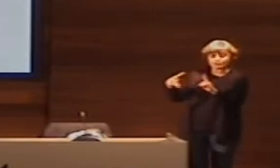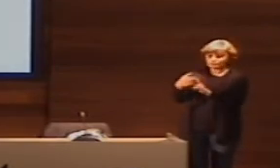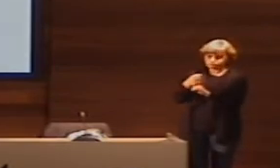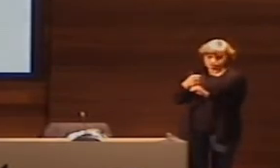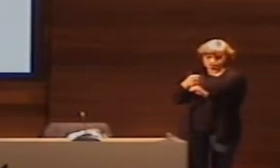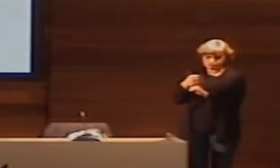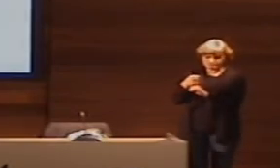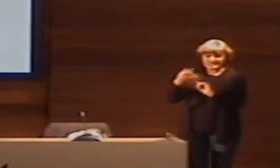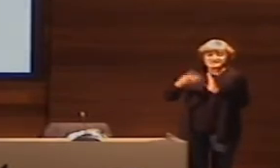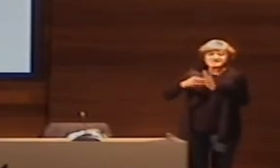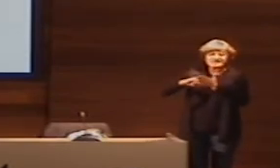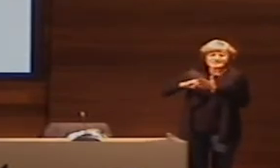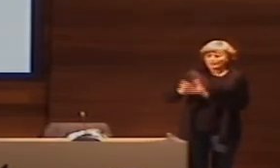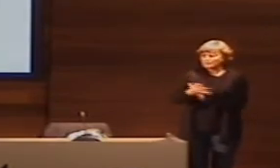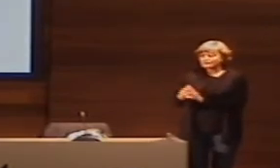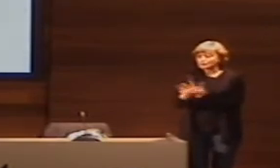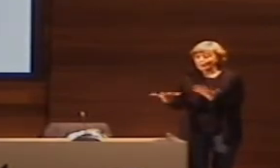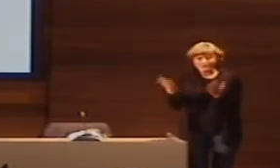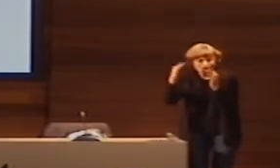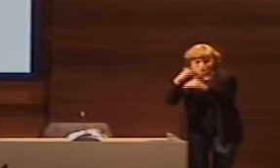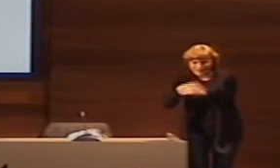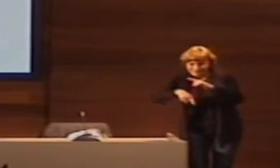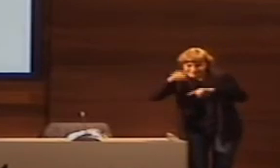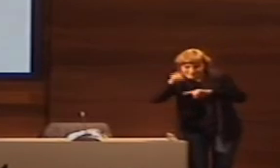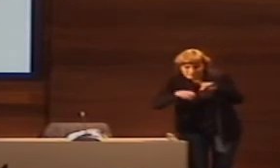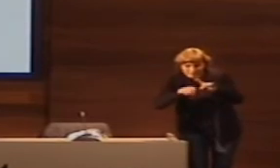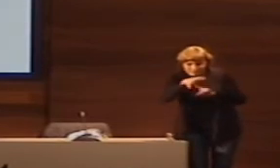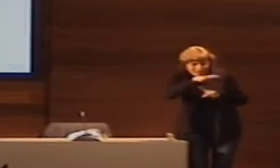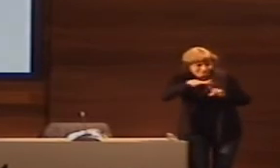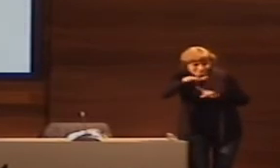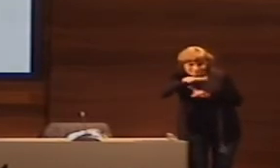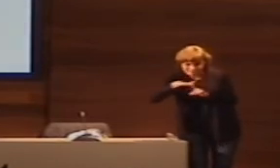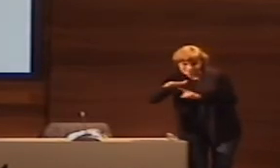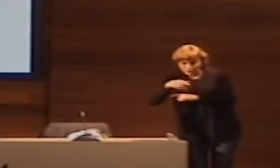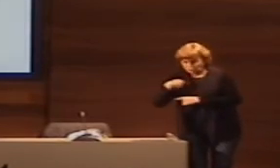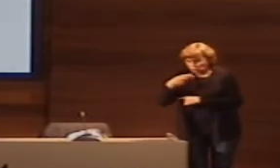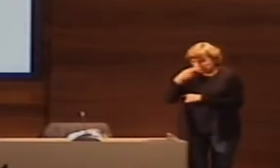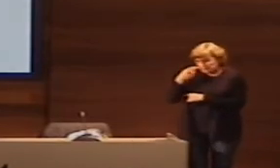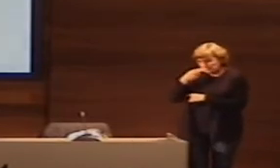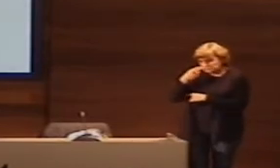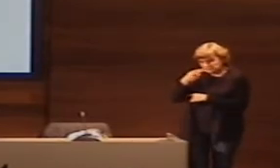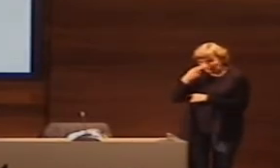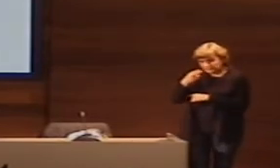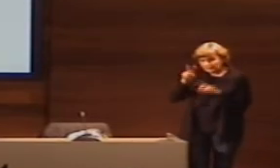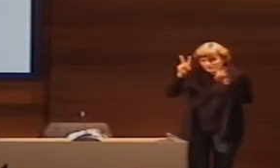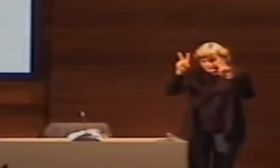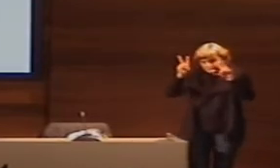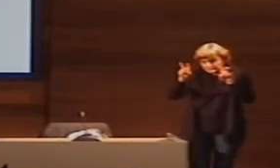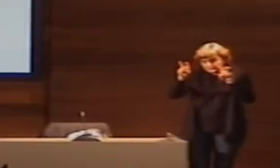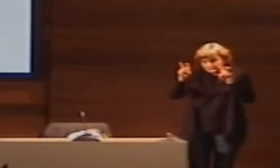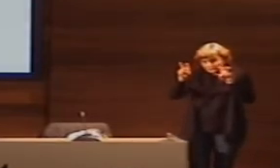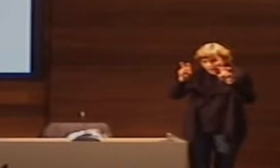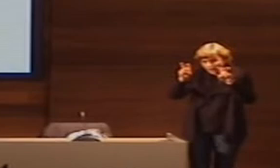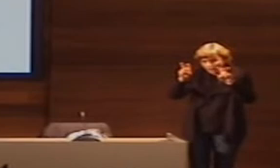con el sistema que sea, pues fantástico. Yo sí trataré de seguir con mucho interés el despliegue de